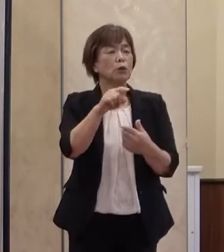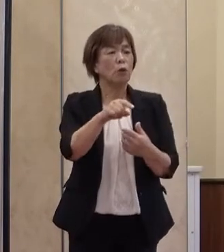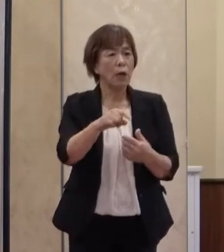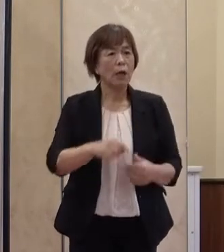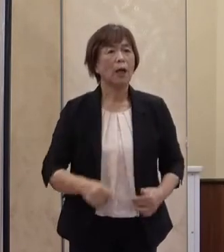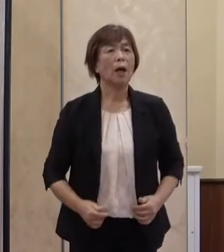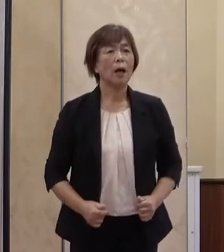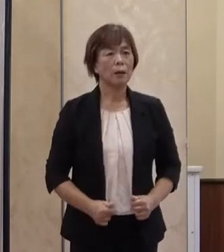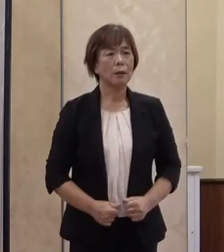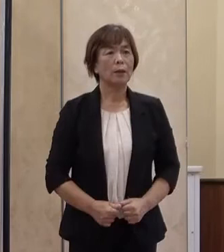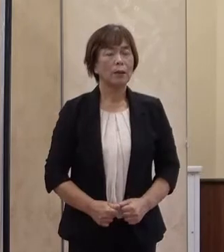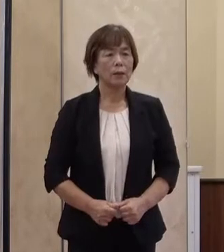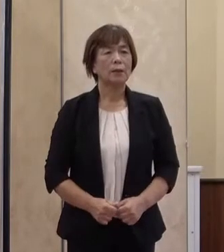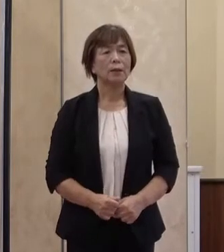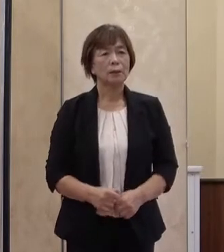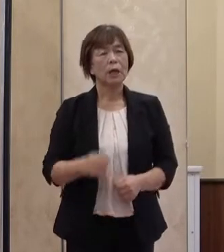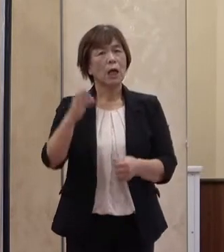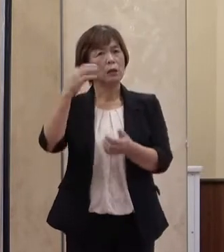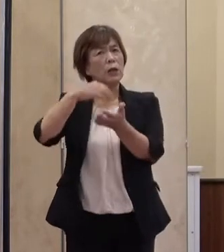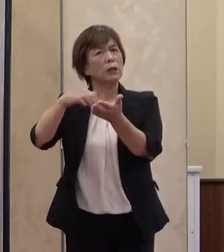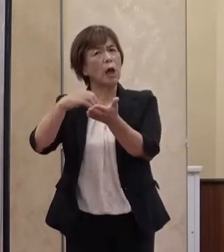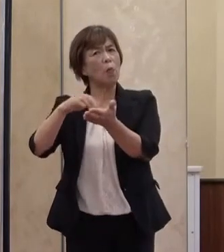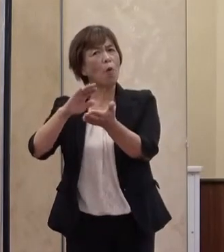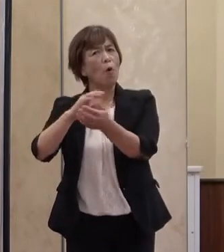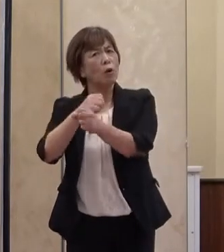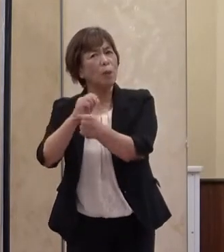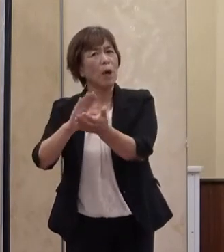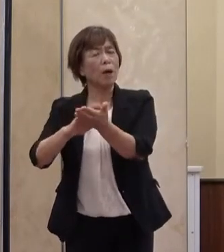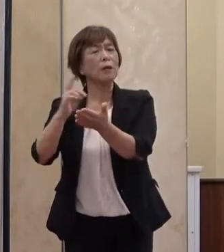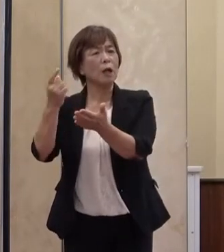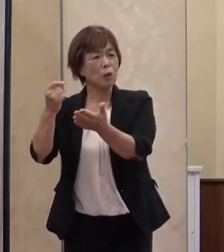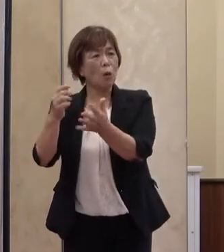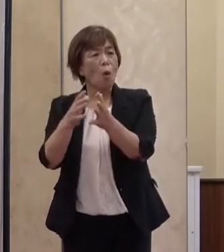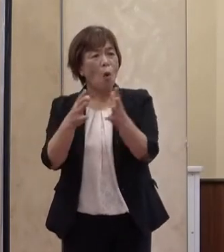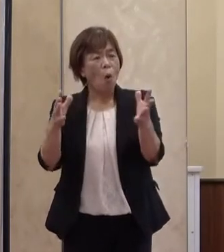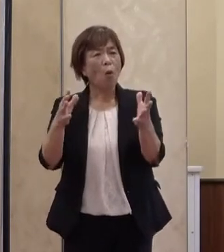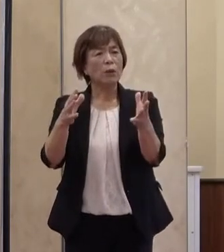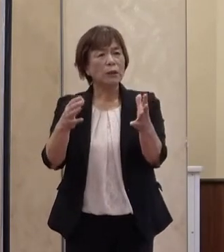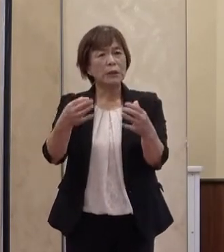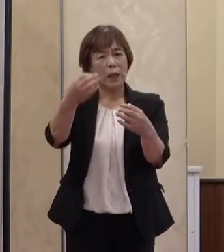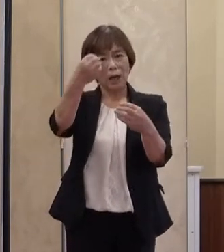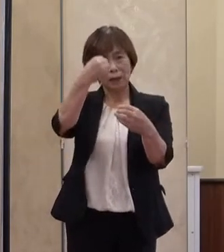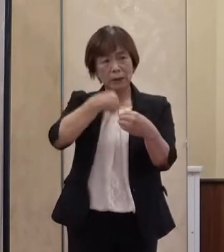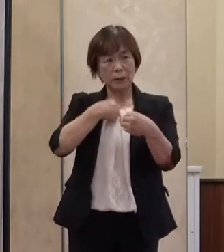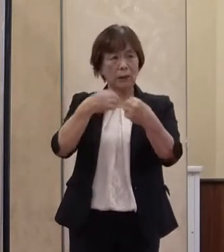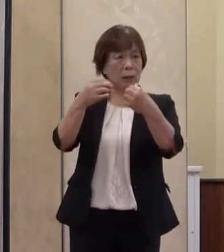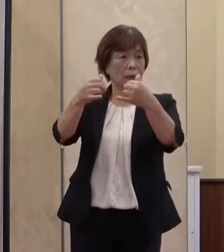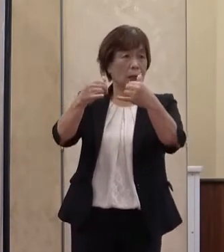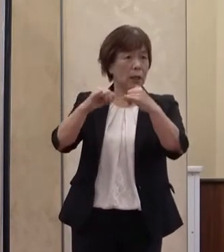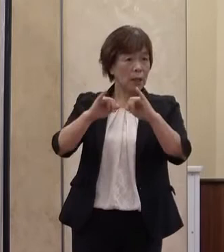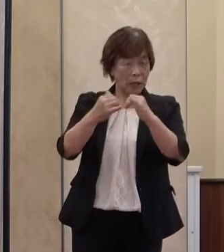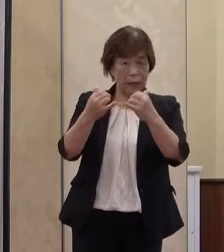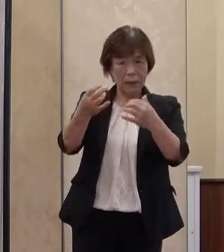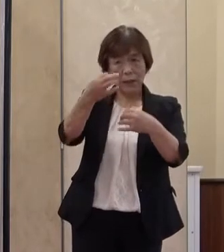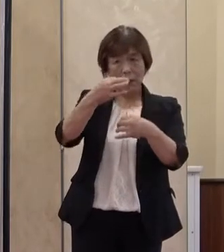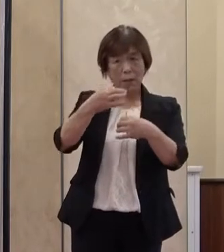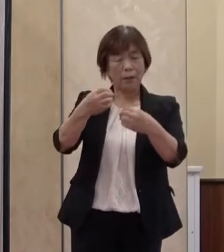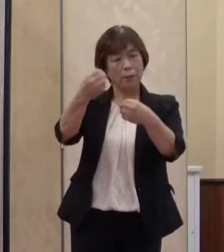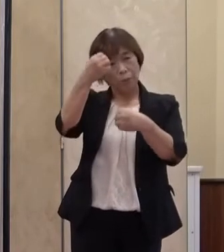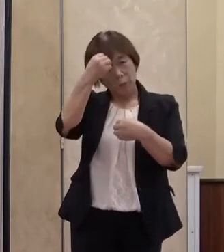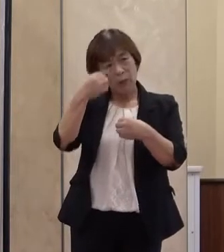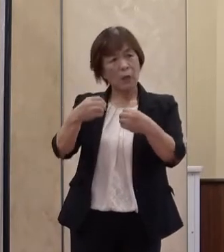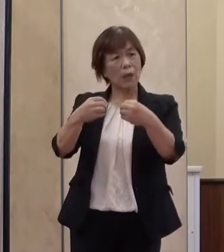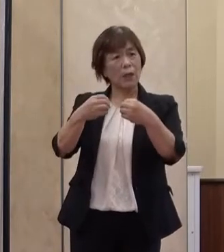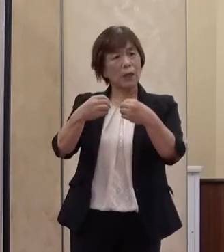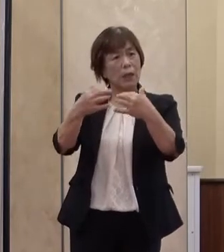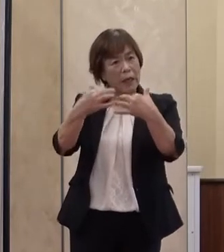公表しましたけど、試算あったと思いますけど、それだけの大きな被害が大阪市内に生じていたということです。だから三大